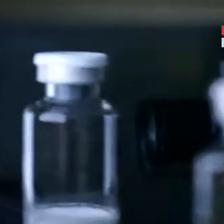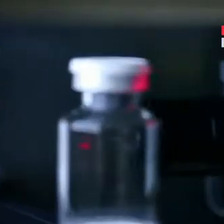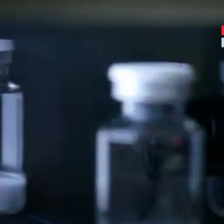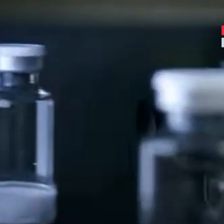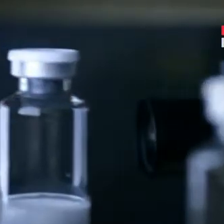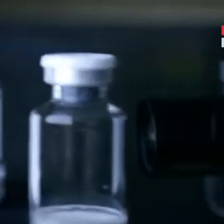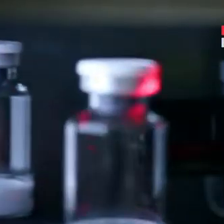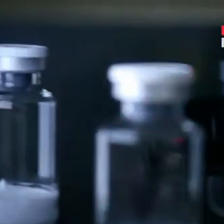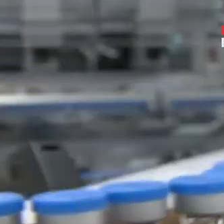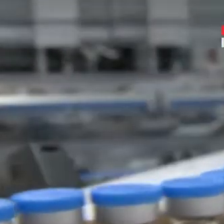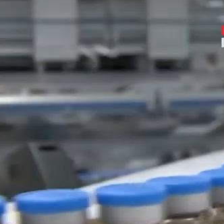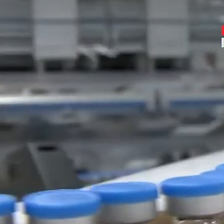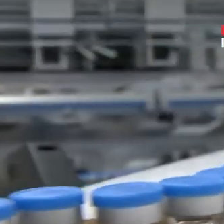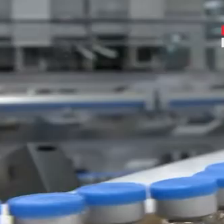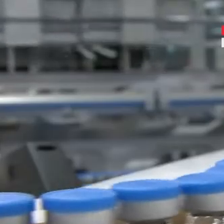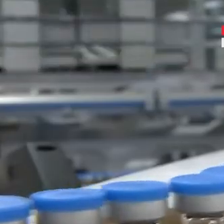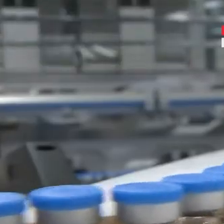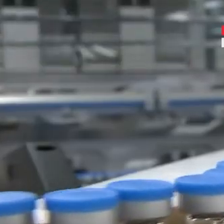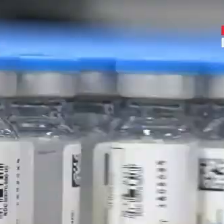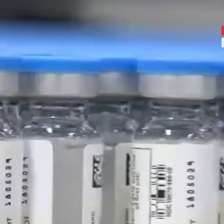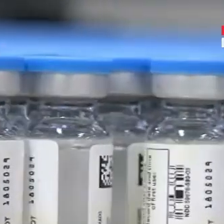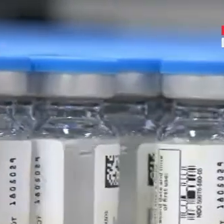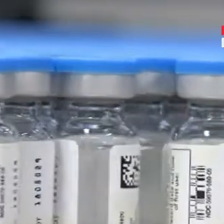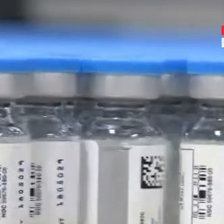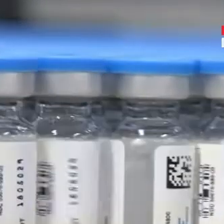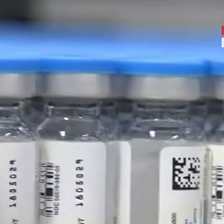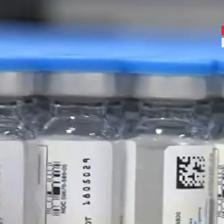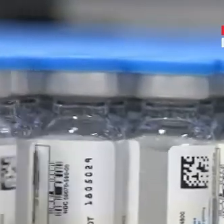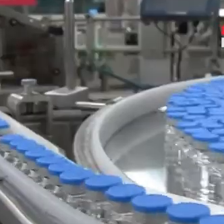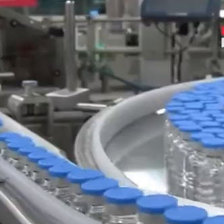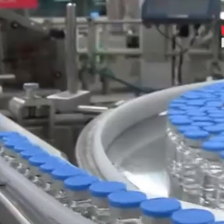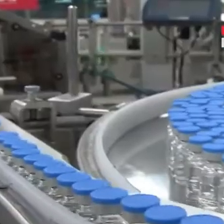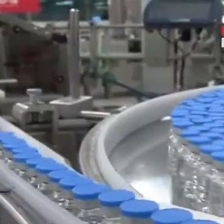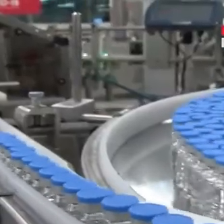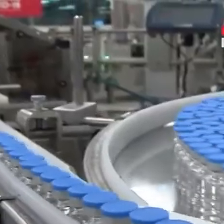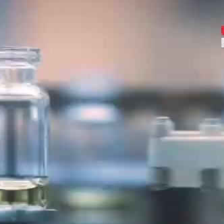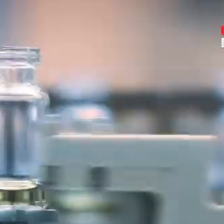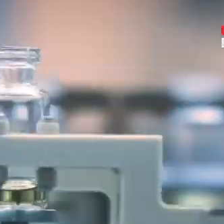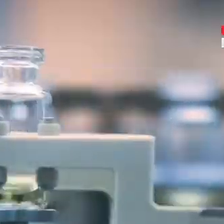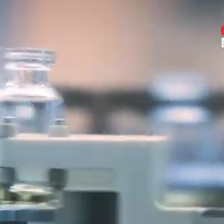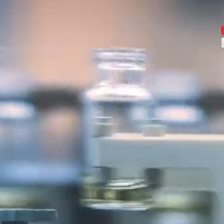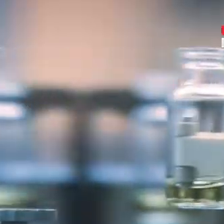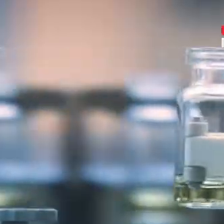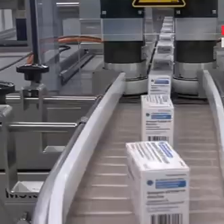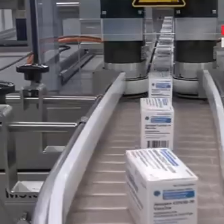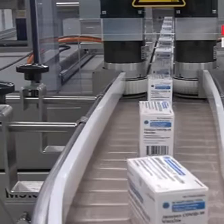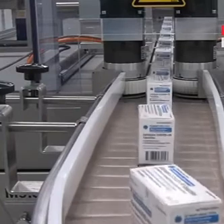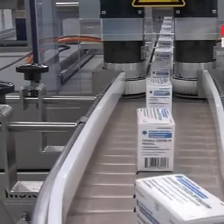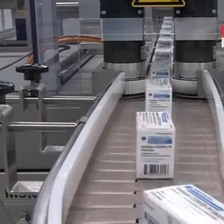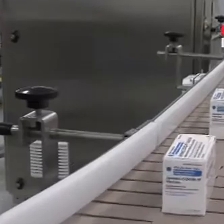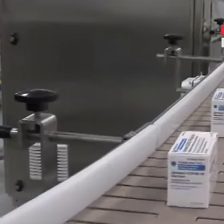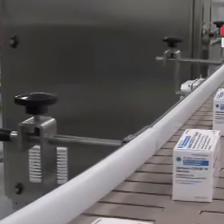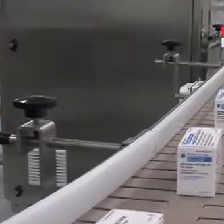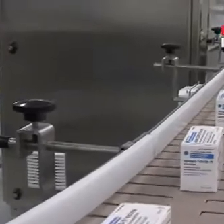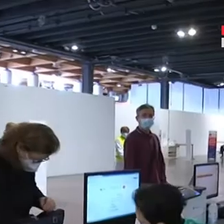operatori turistici saranno vaccinati con Johnson & Johnson, con le 60.000 dosi in disposizione al Veneto. Oppure le dosi di